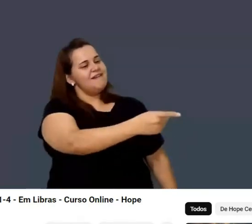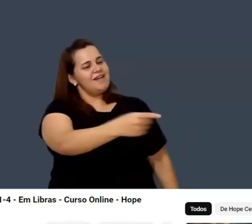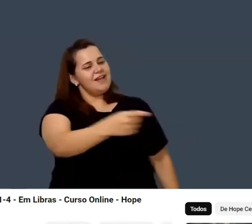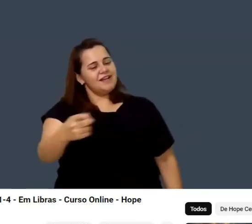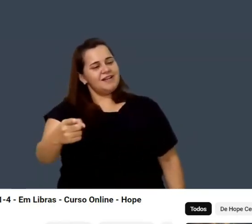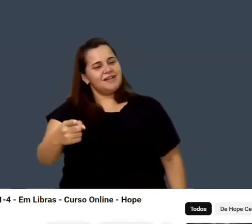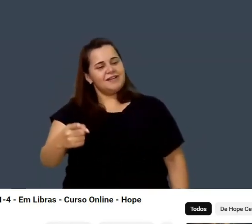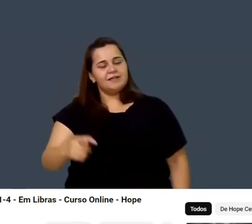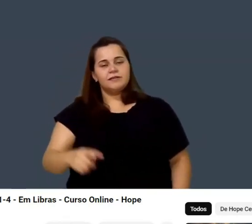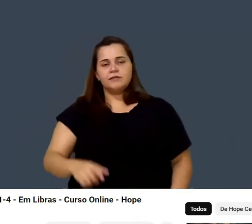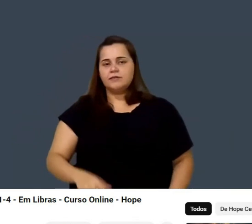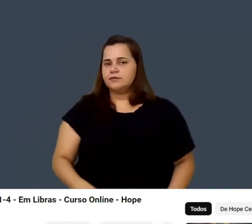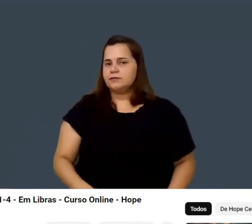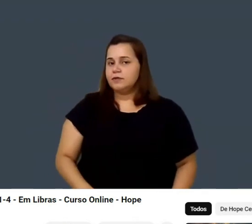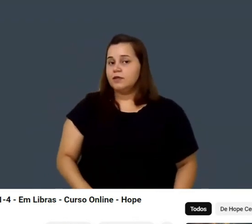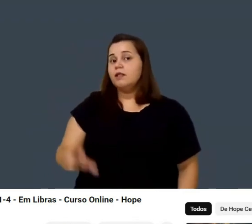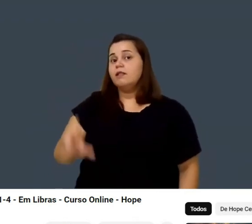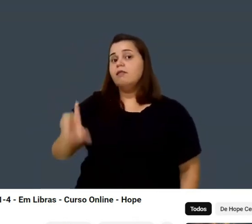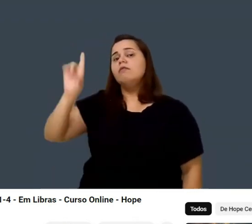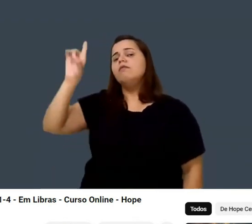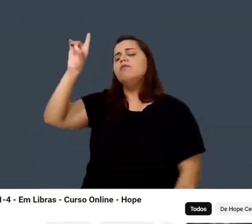eu criei é bom.